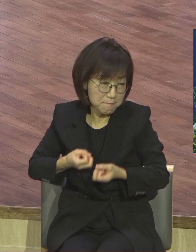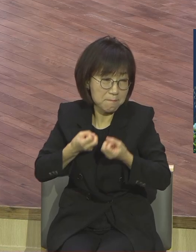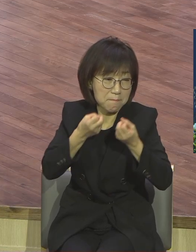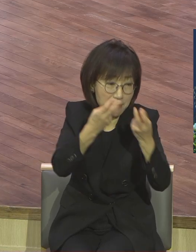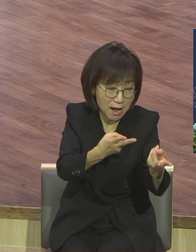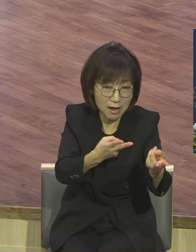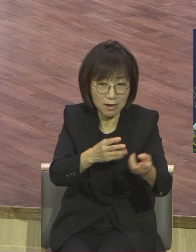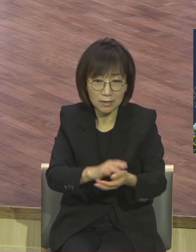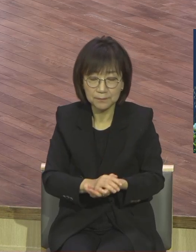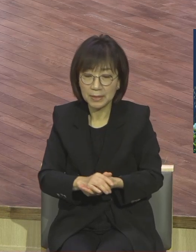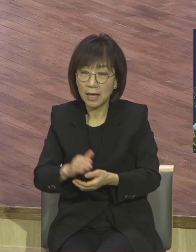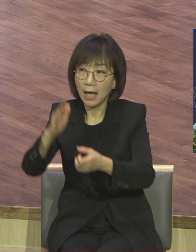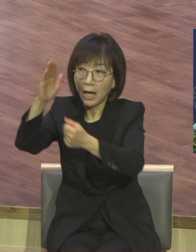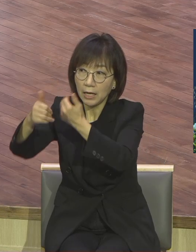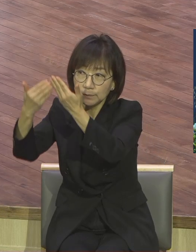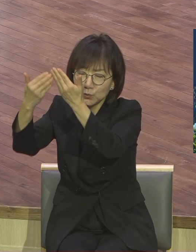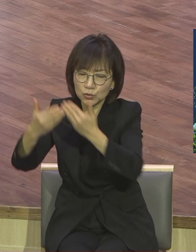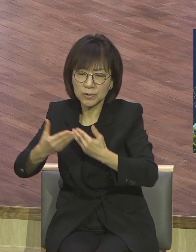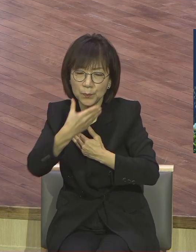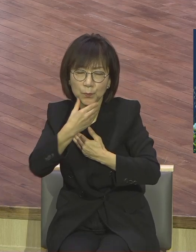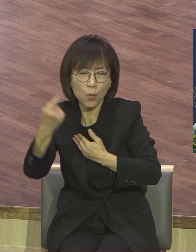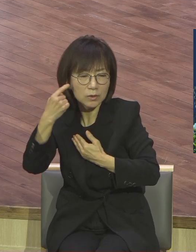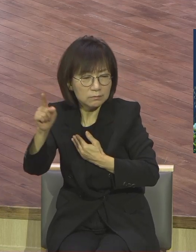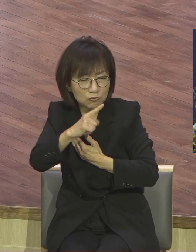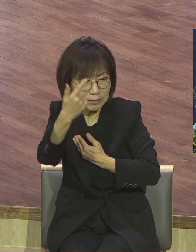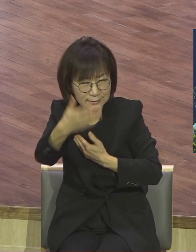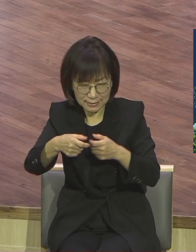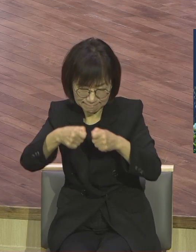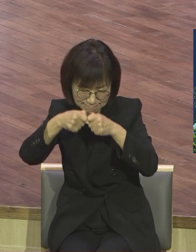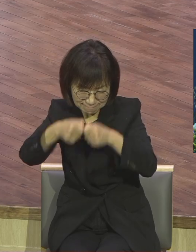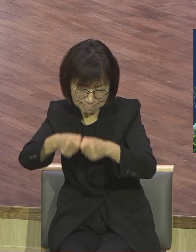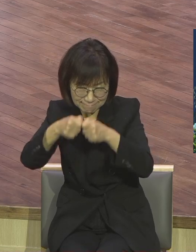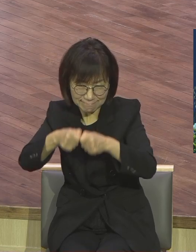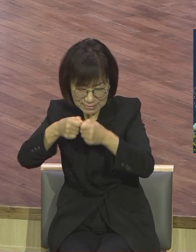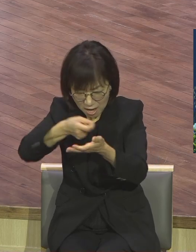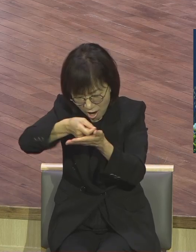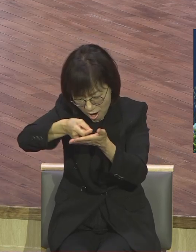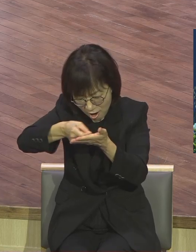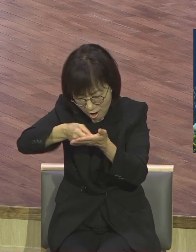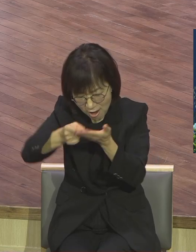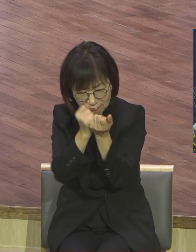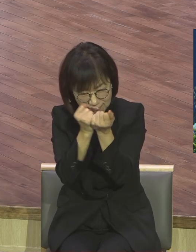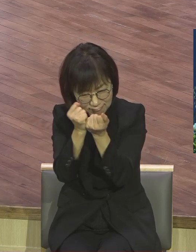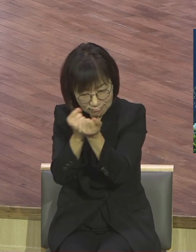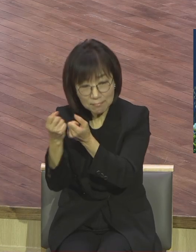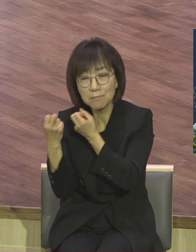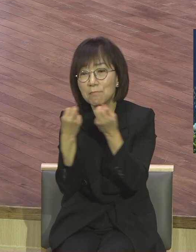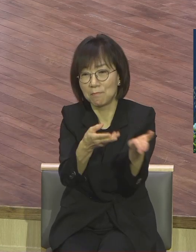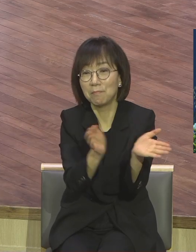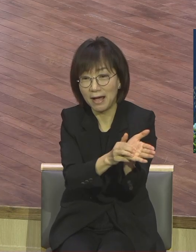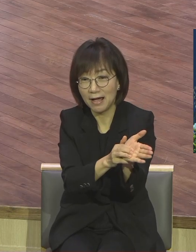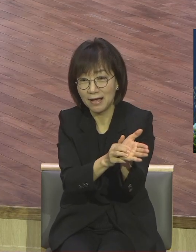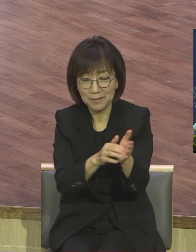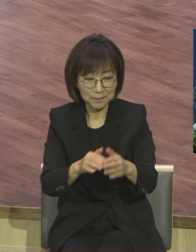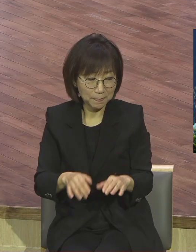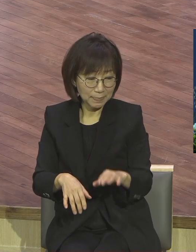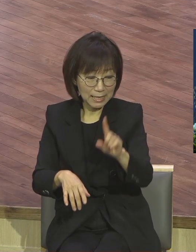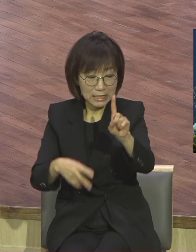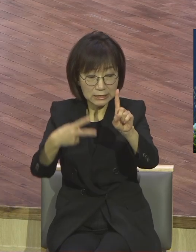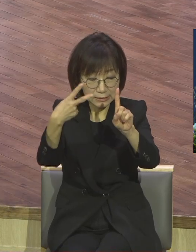정확히 무엇인가 아주 구체적으로 설명을 하고 있습니다. 2절입니다.